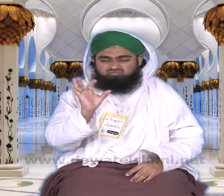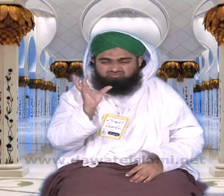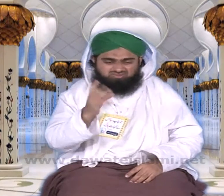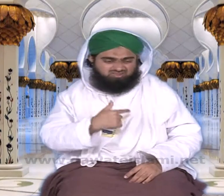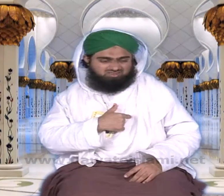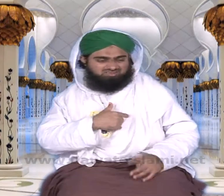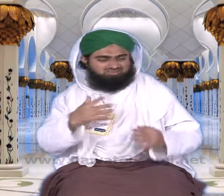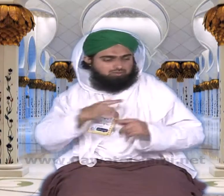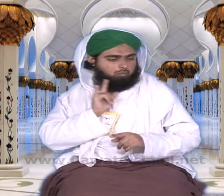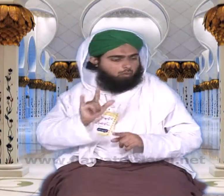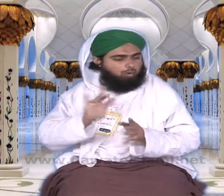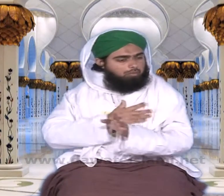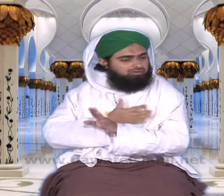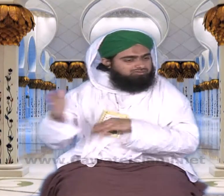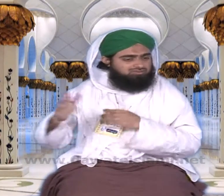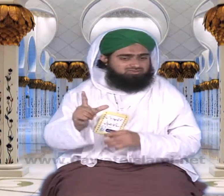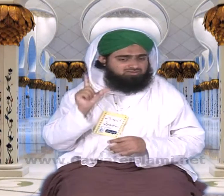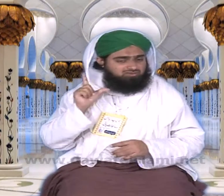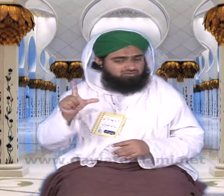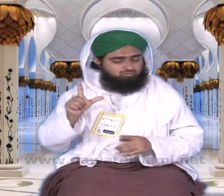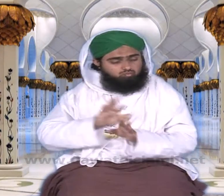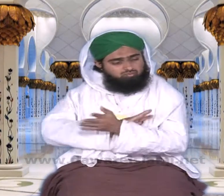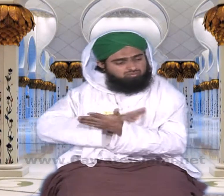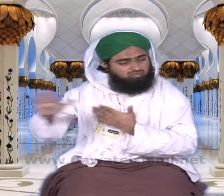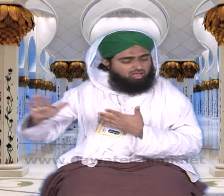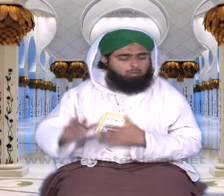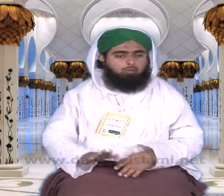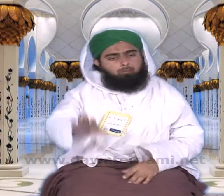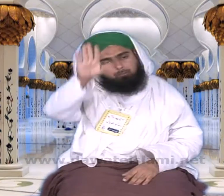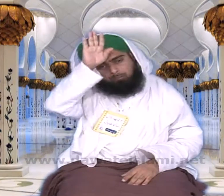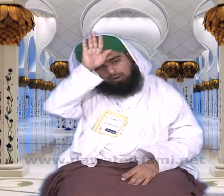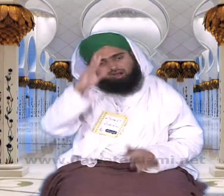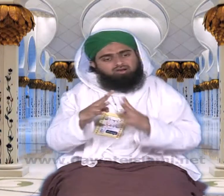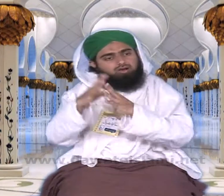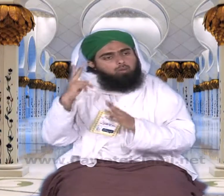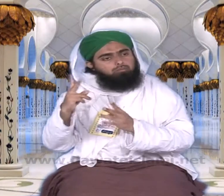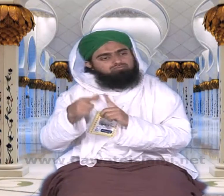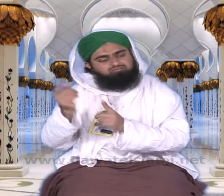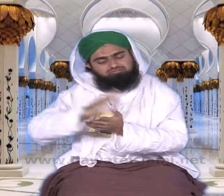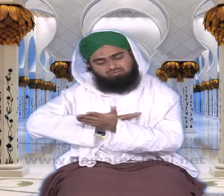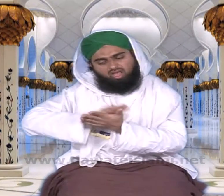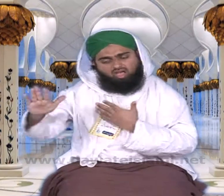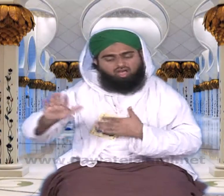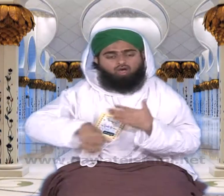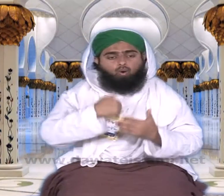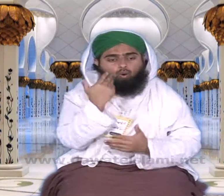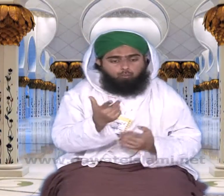قرار ہو گیا دنیا سے اس کا دل ٹوٹ گیا بادشاہ کو اس نے استفادے دیا جو کچھ مال و اسباب تاستر اللہ کی راہ میں